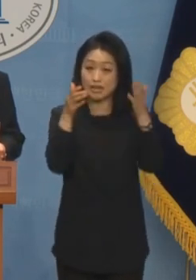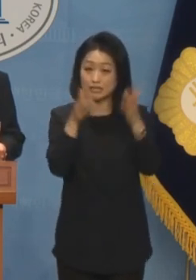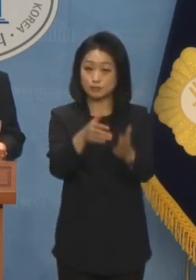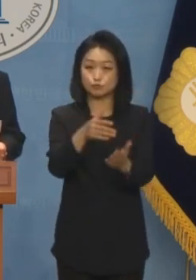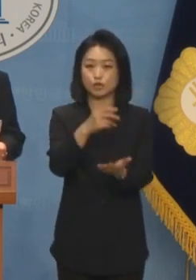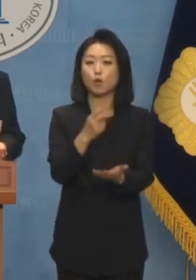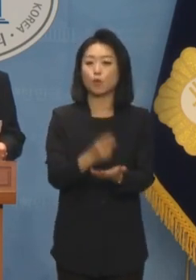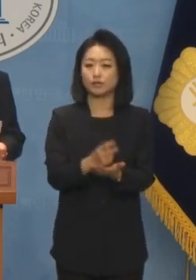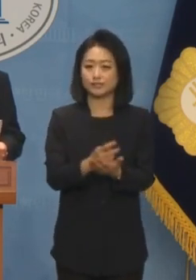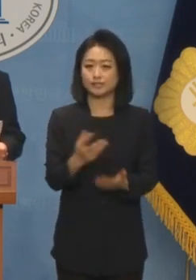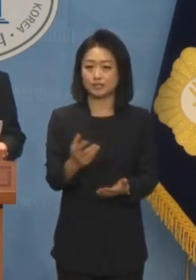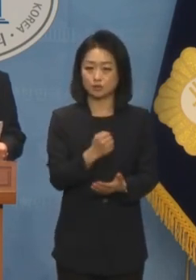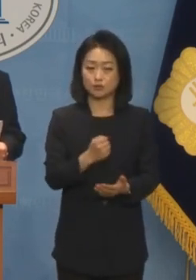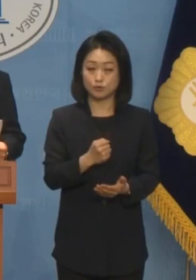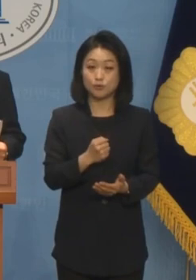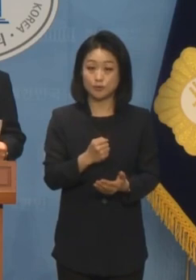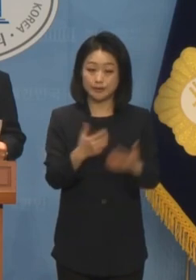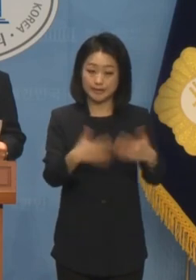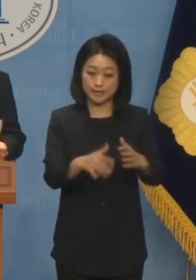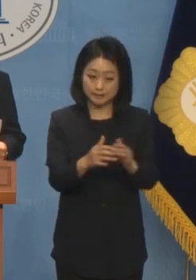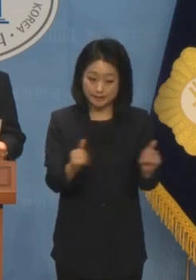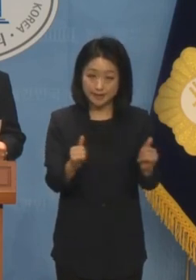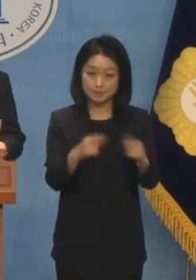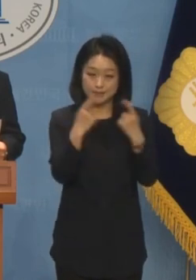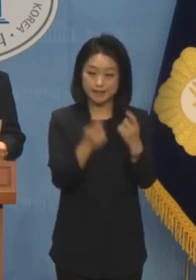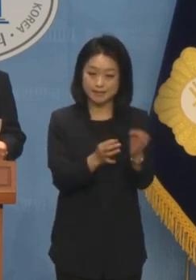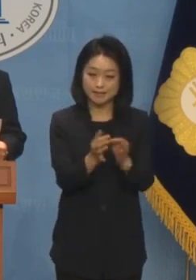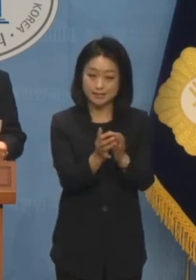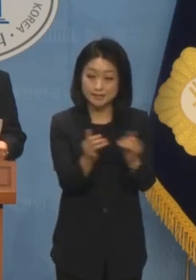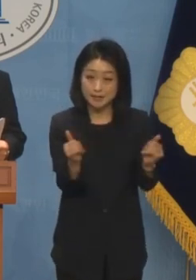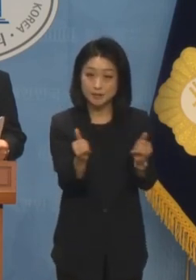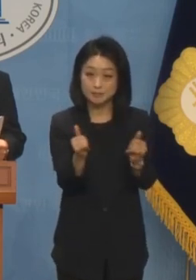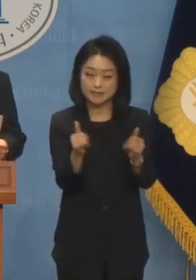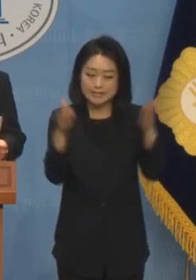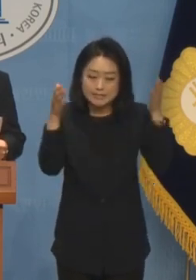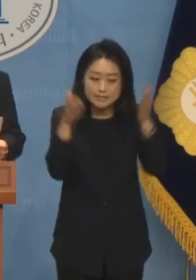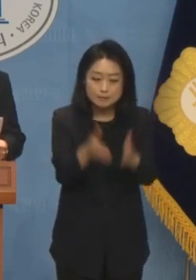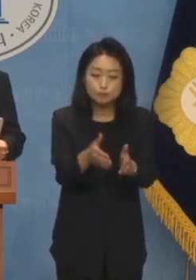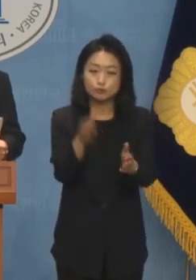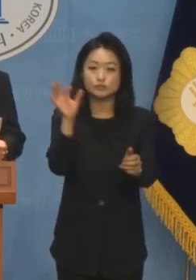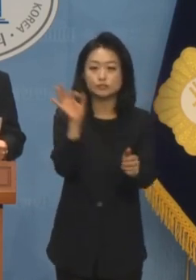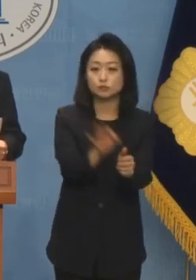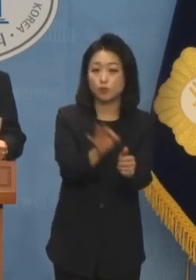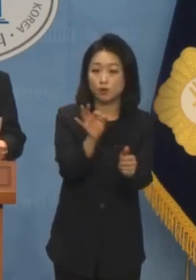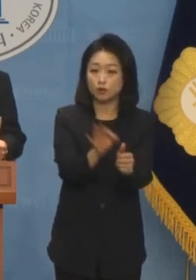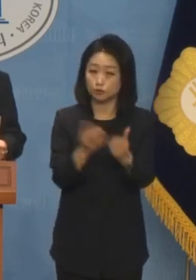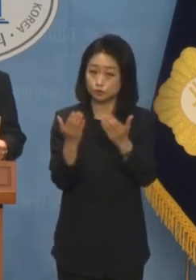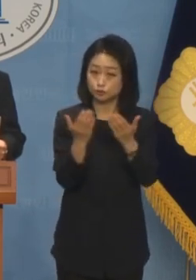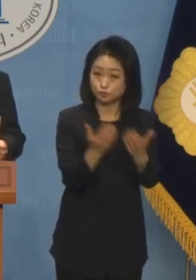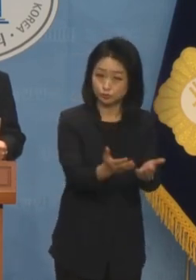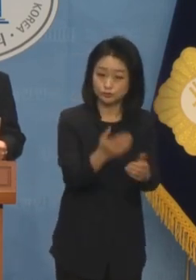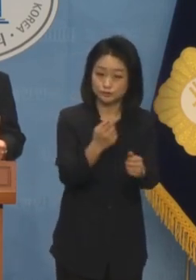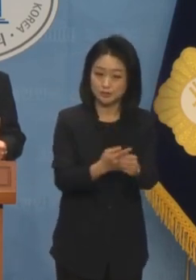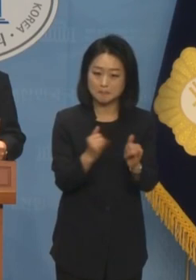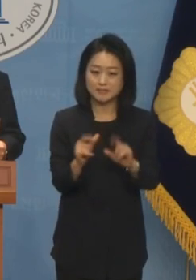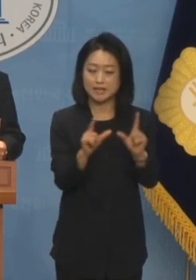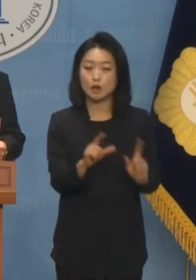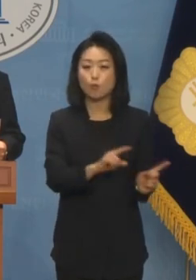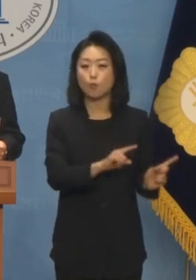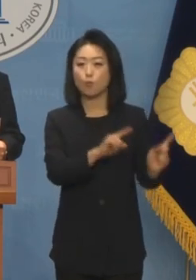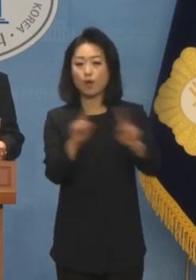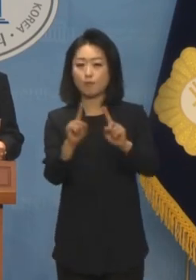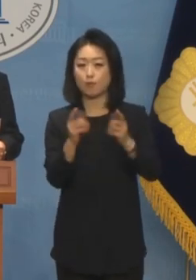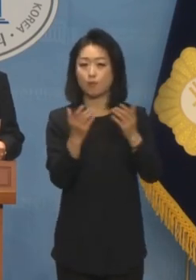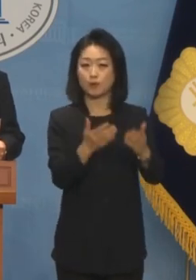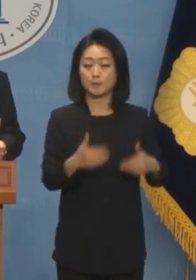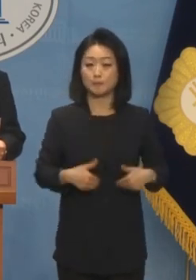원칙으로 취약계층인 소상공인 자영업자들에 대한 집중적인 지원으로 진정한 민생 회복에 나서야